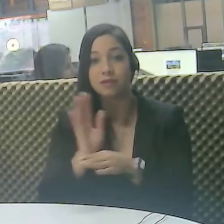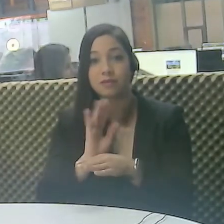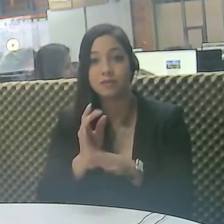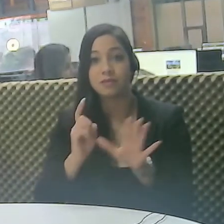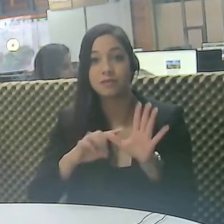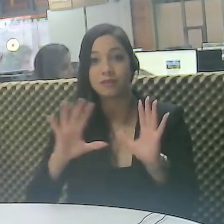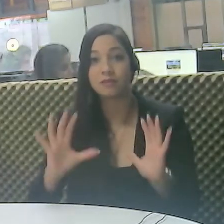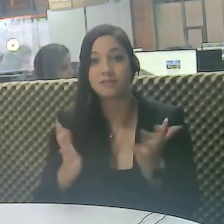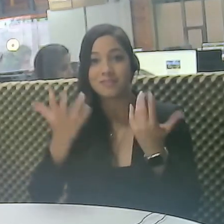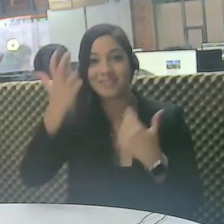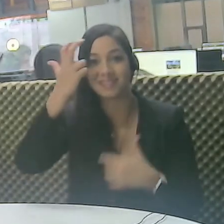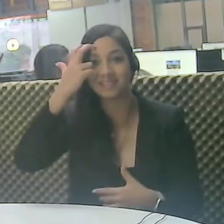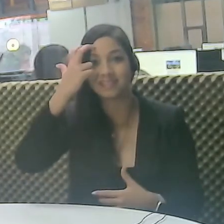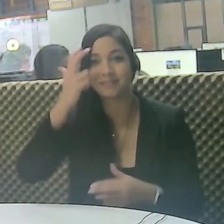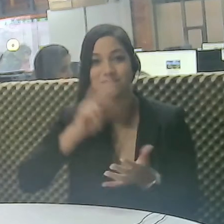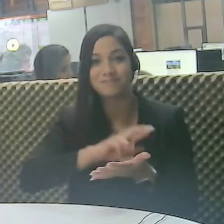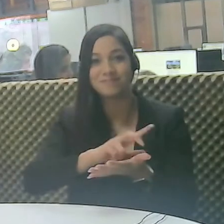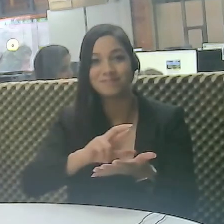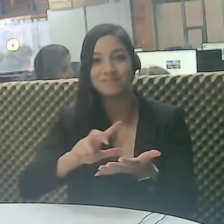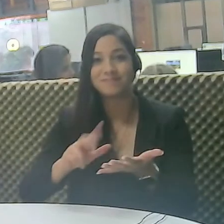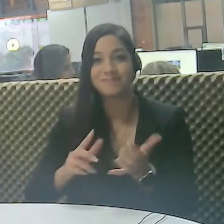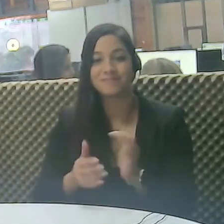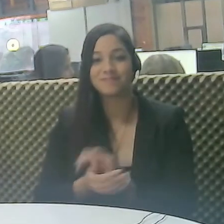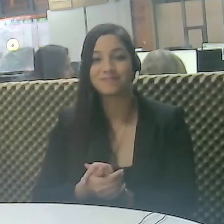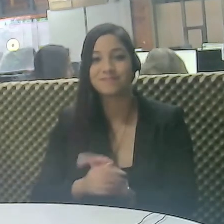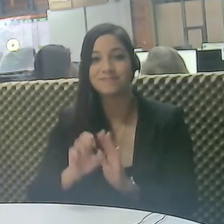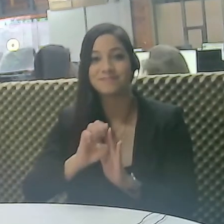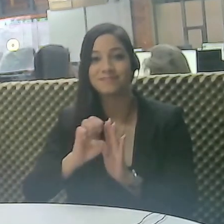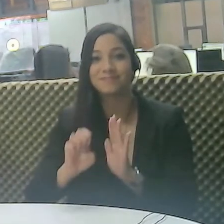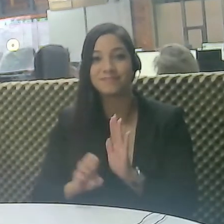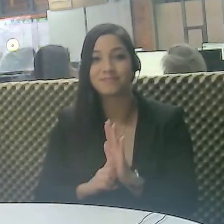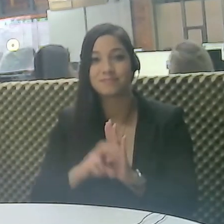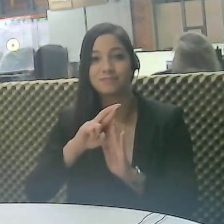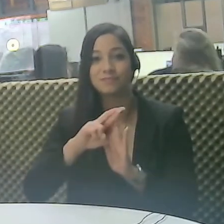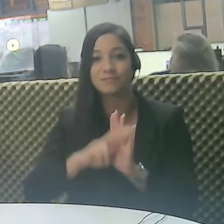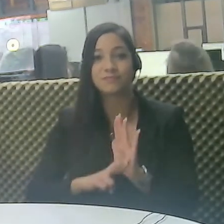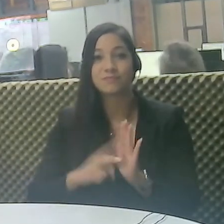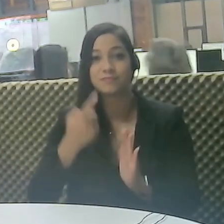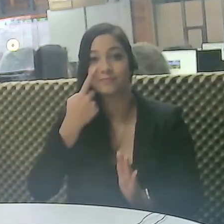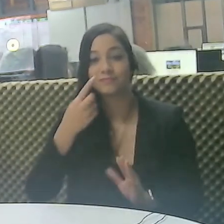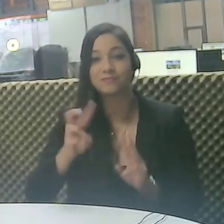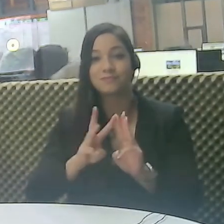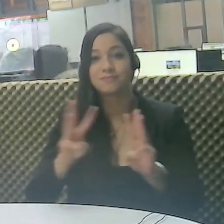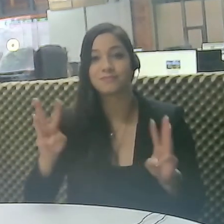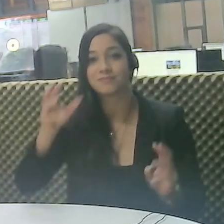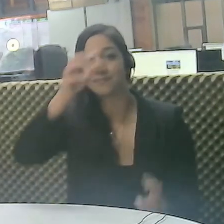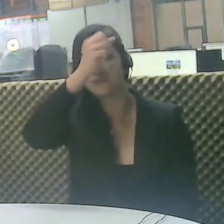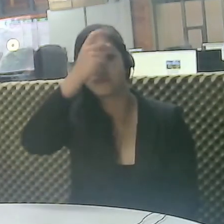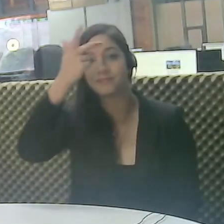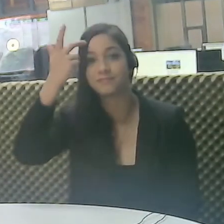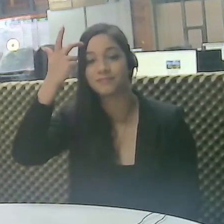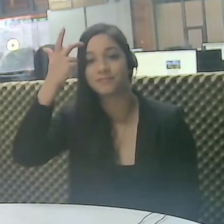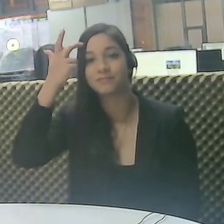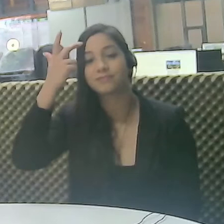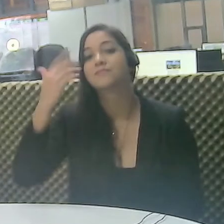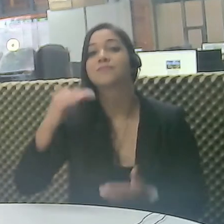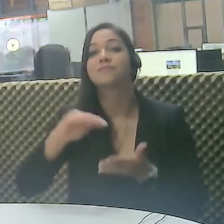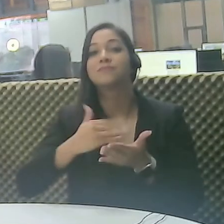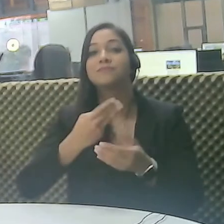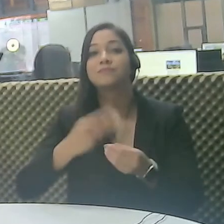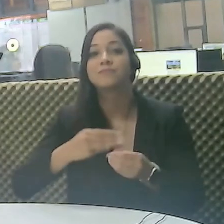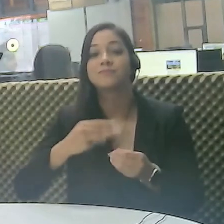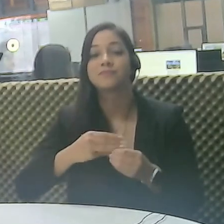e eventos culturais diversos. O edital com as normas pode ser conferido no portal da Prefeitura, na página da